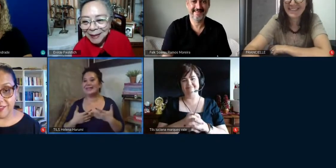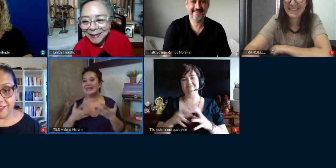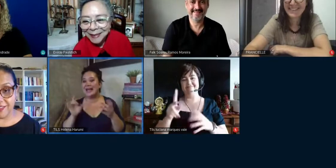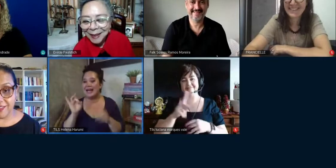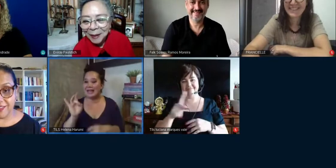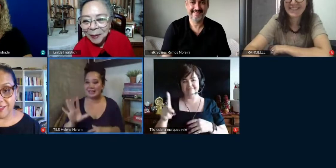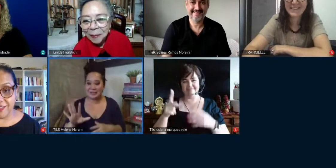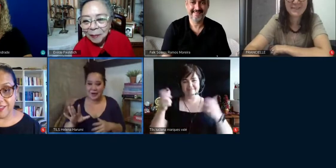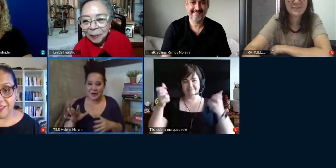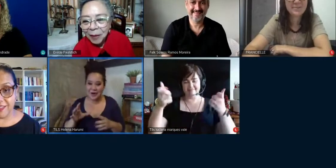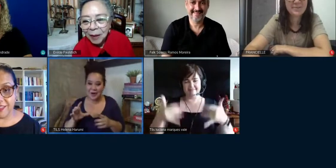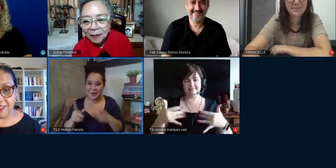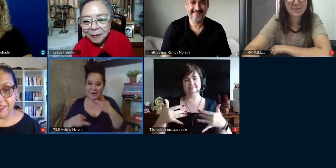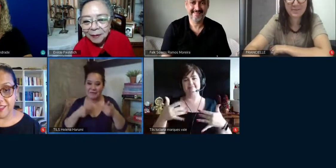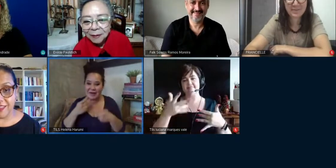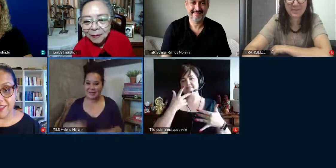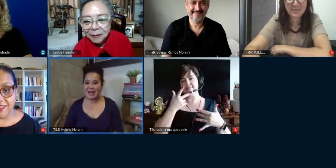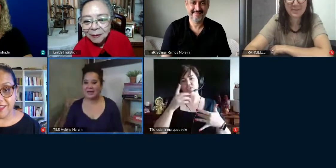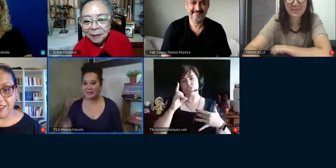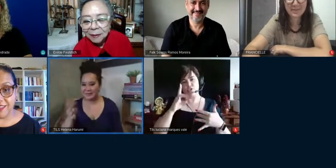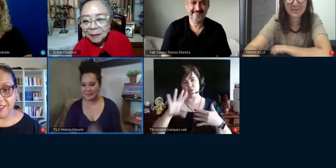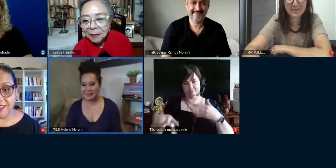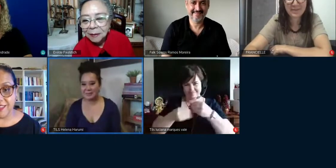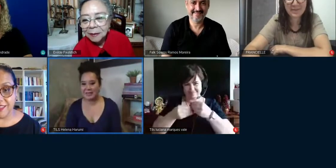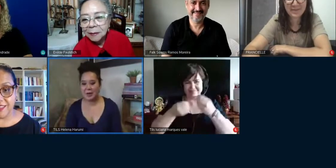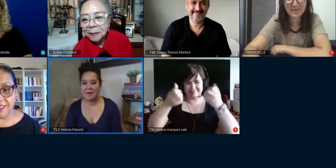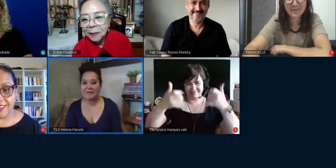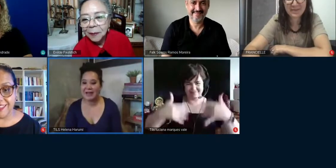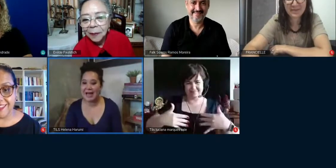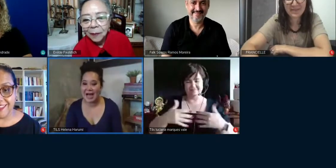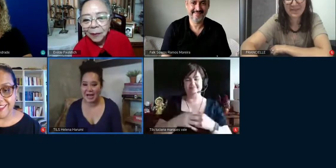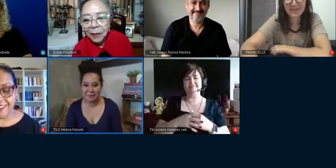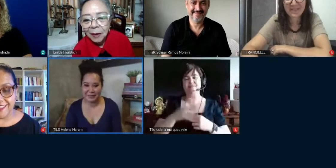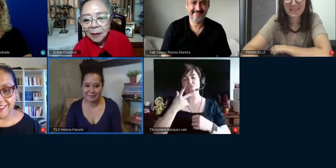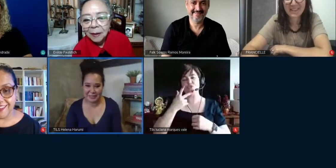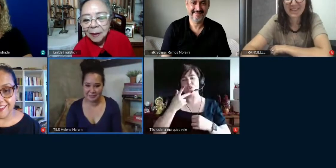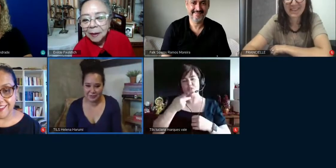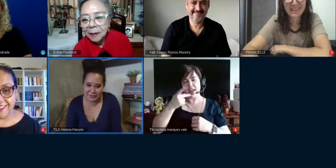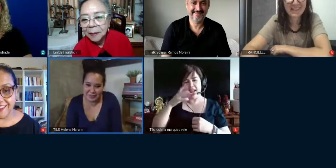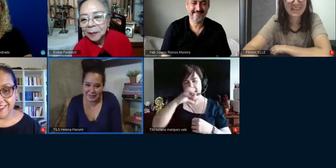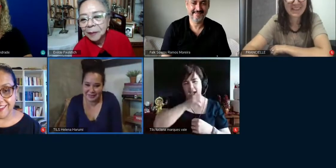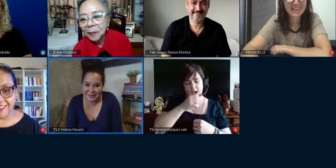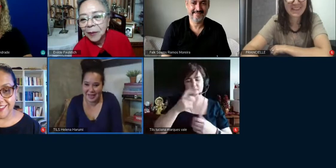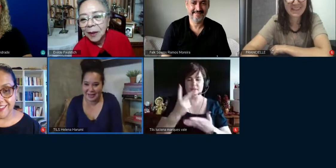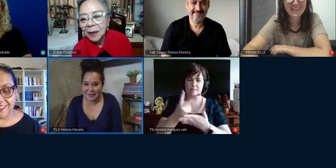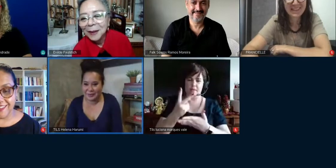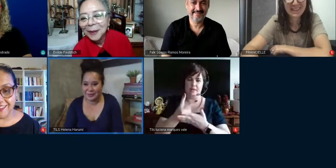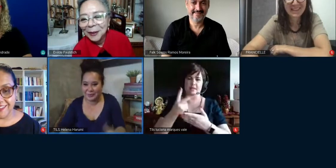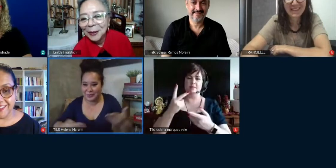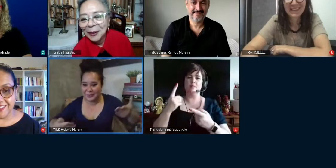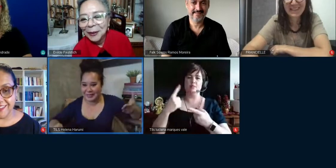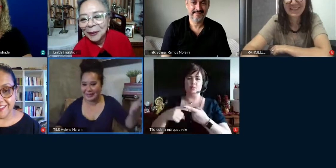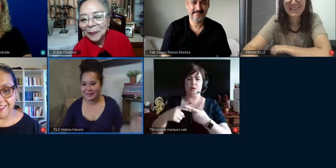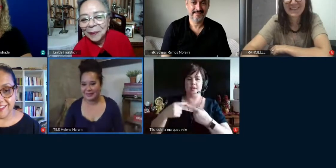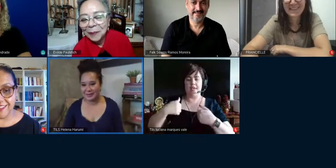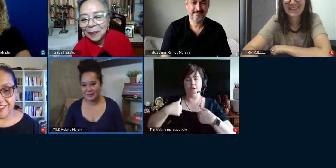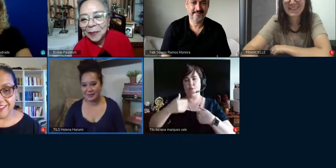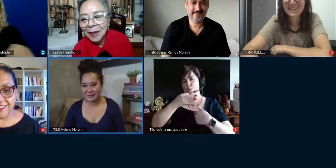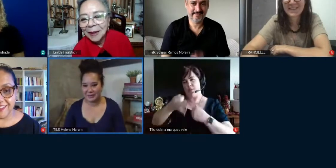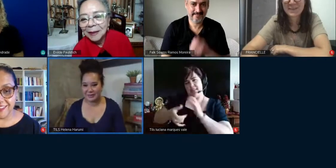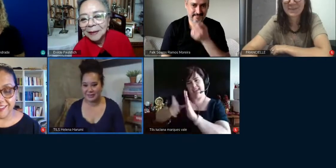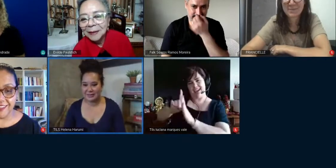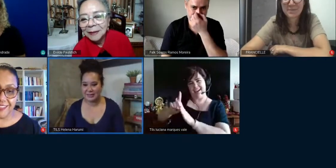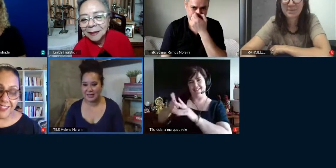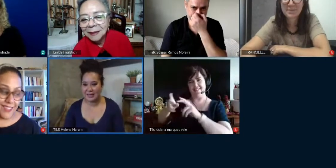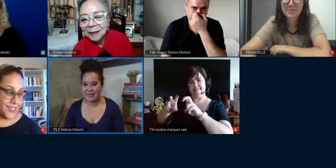professora, só uma fala... você não vai falar. Só uma fala rápida mesmo que eu comentei com a